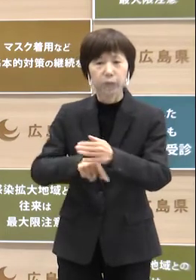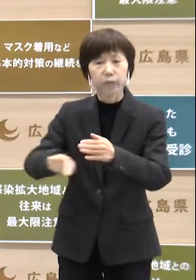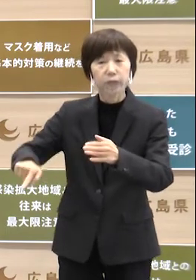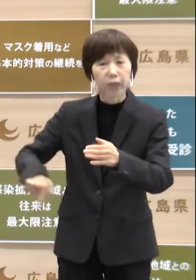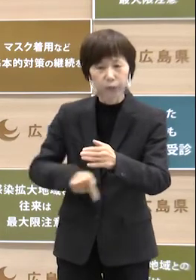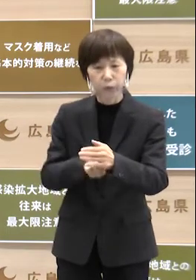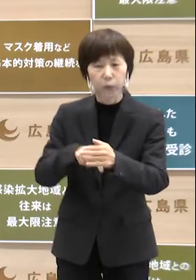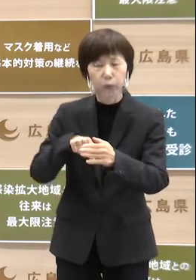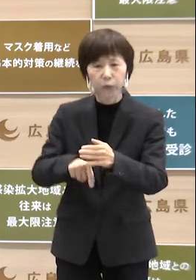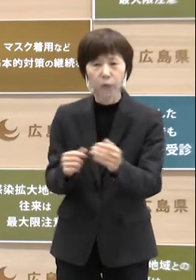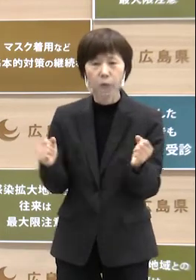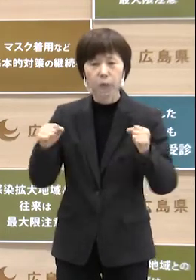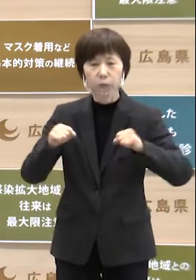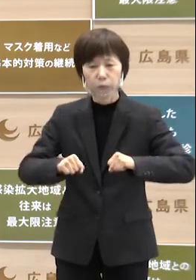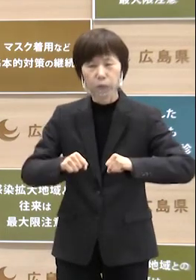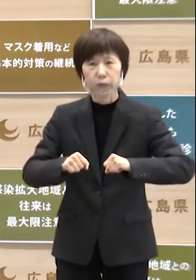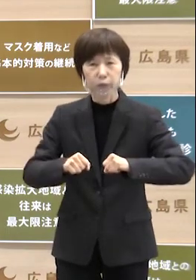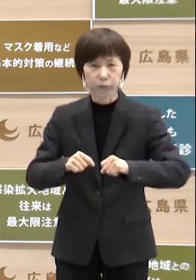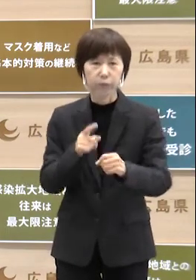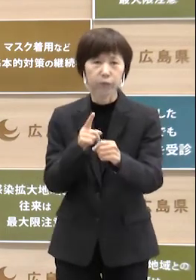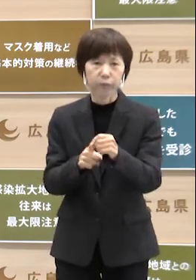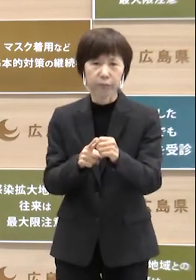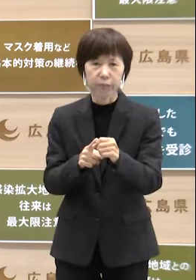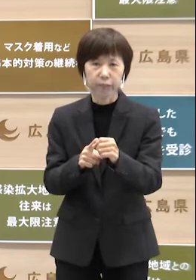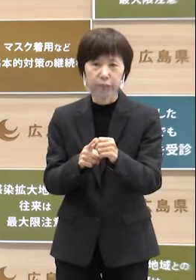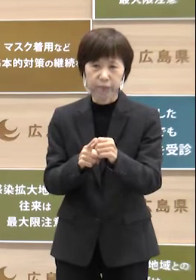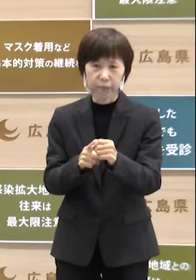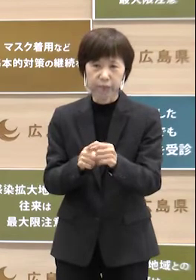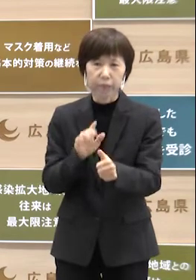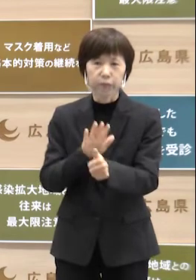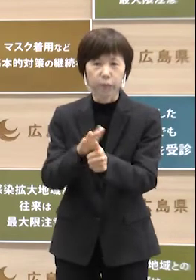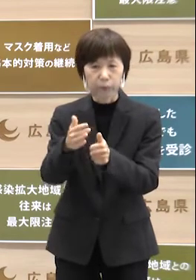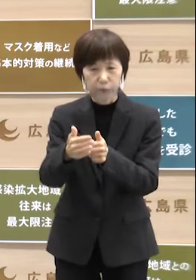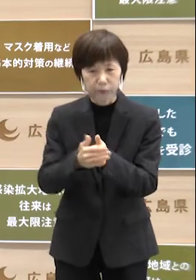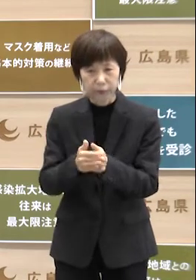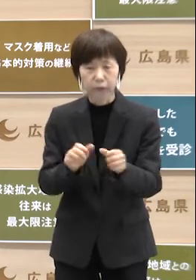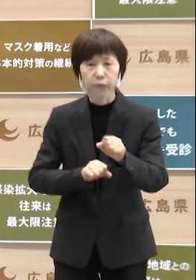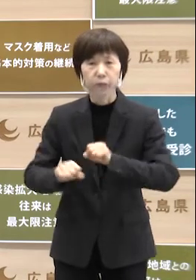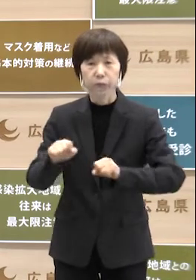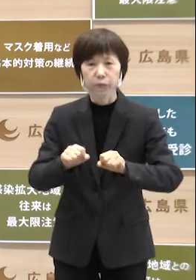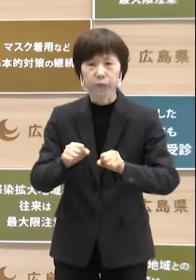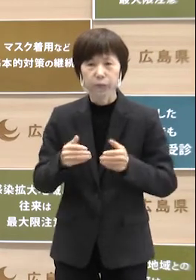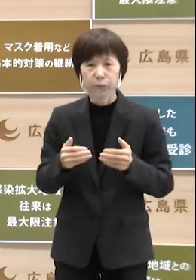合意できるように一致協力して取り組んでいただきたいと思います。